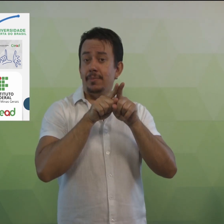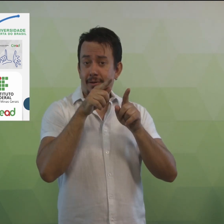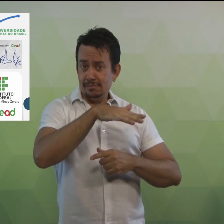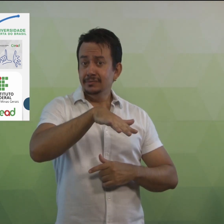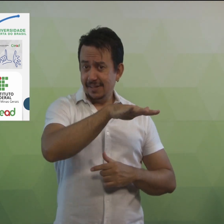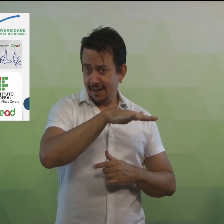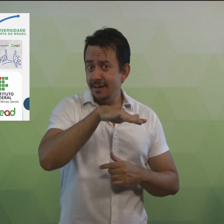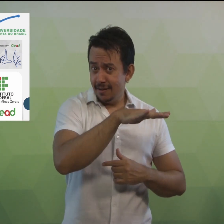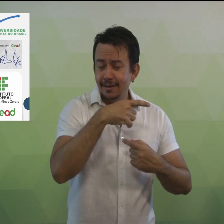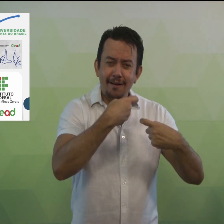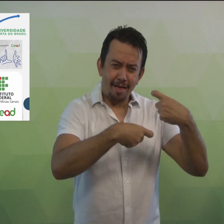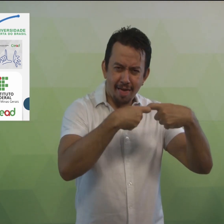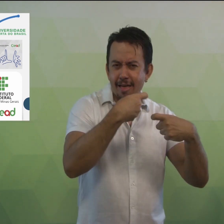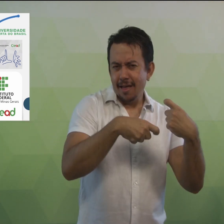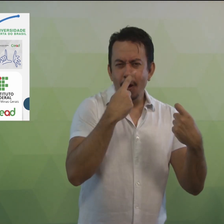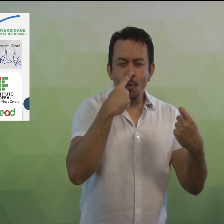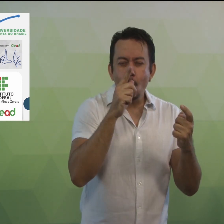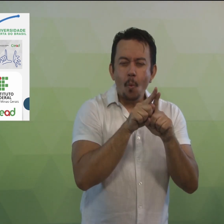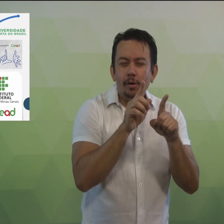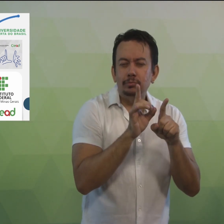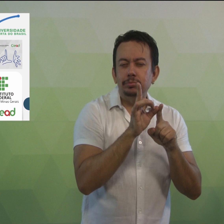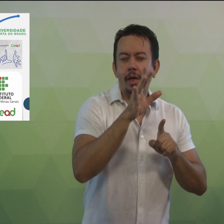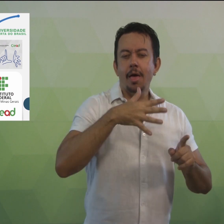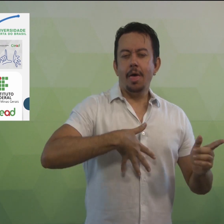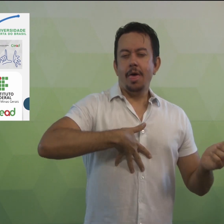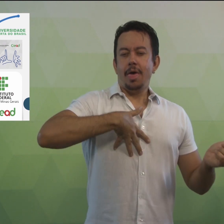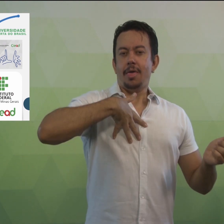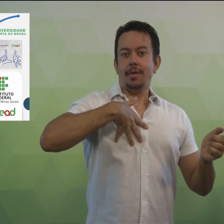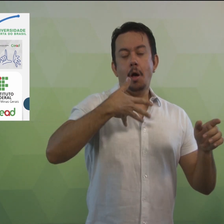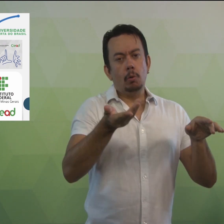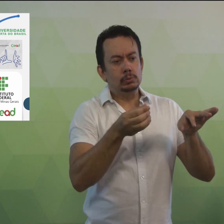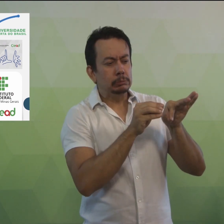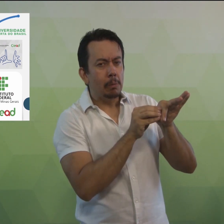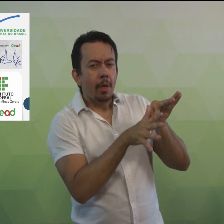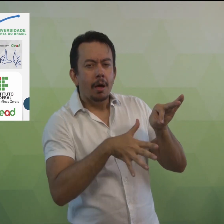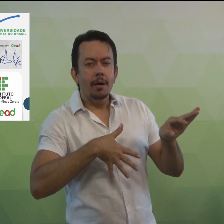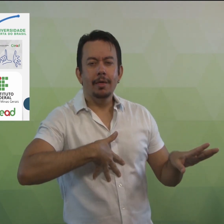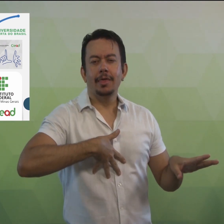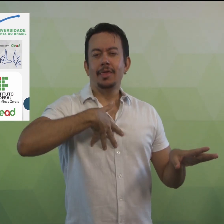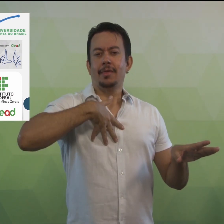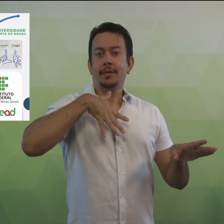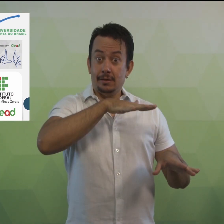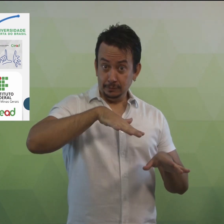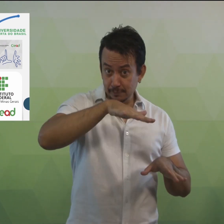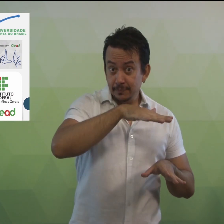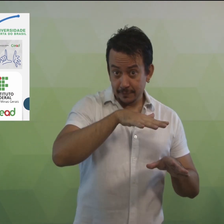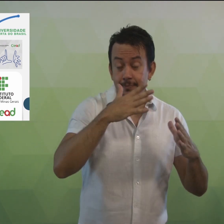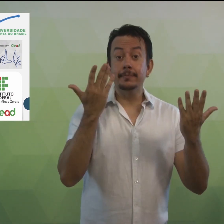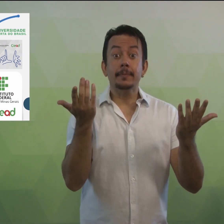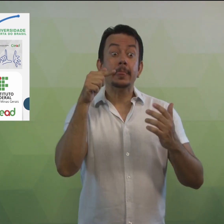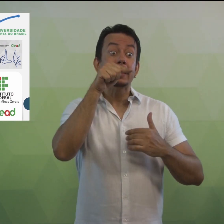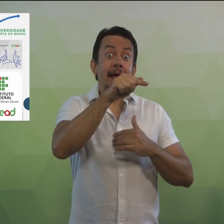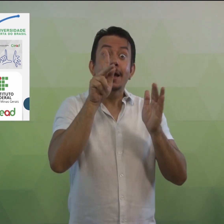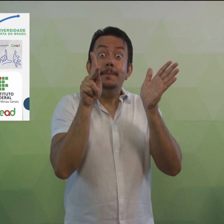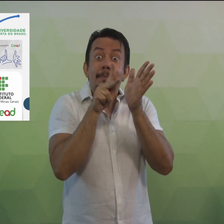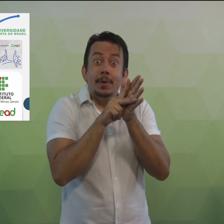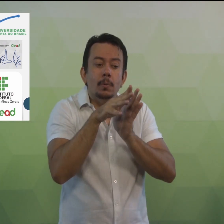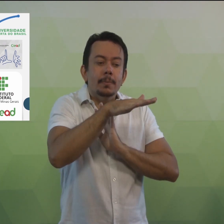foi executada. Na mesma questão, como eu disse, na relação sexual. Quando o orgasmo acontece, tanto no homem quanto na mulher,